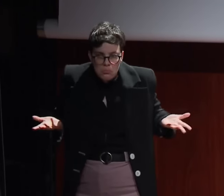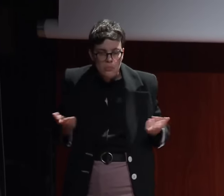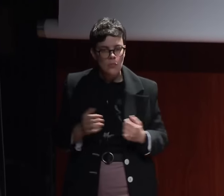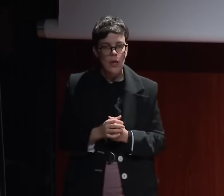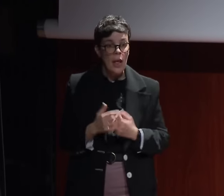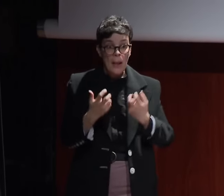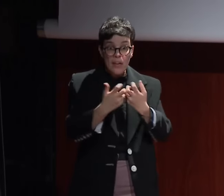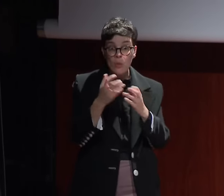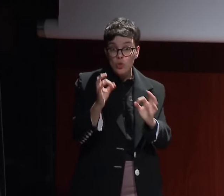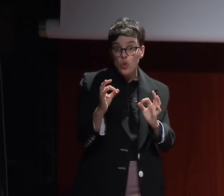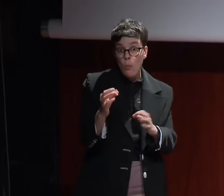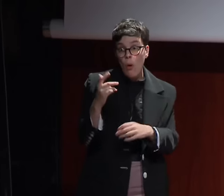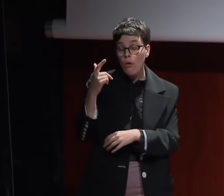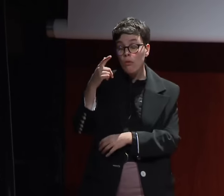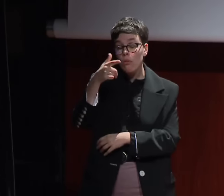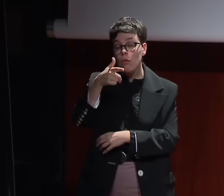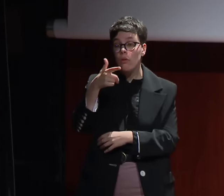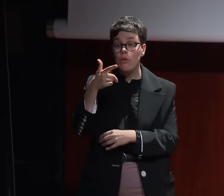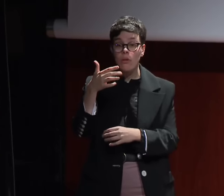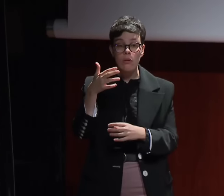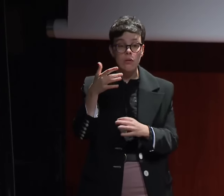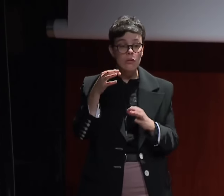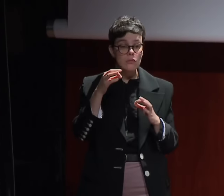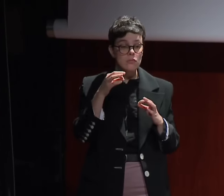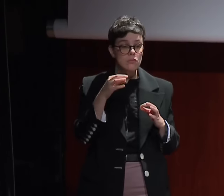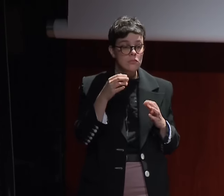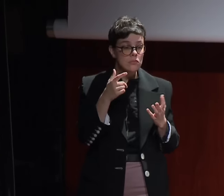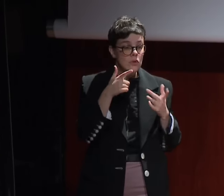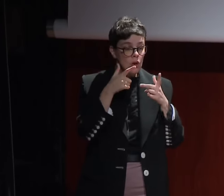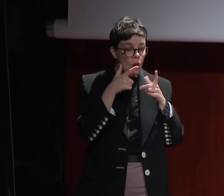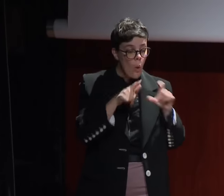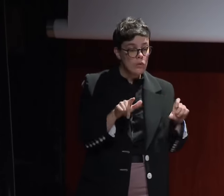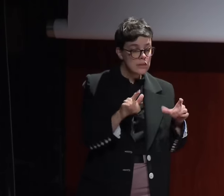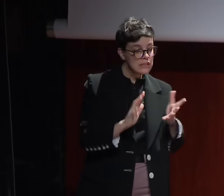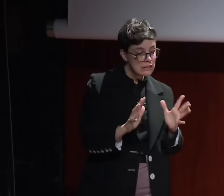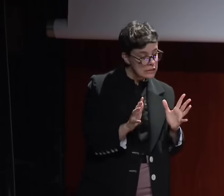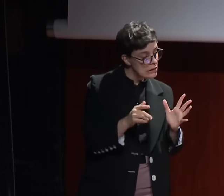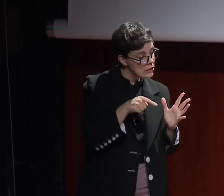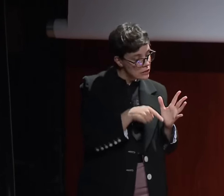je parlais de quelque chose de particulier.